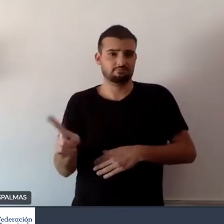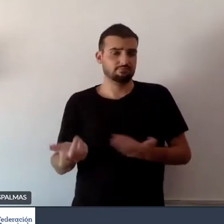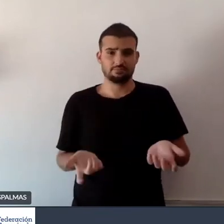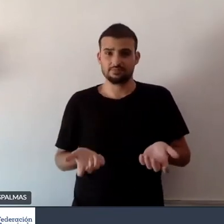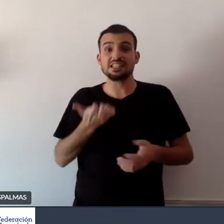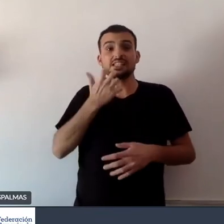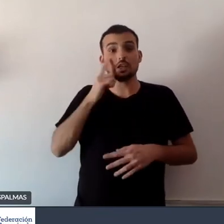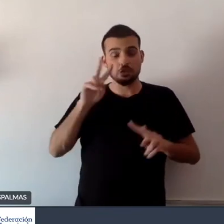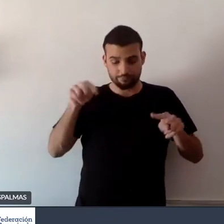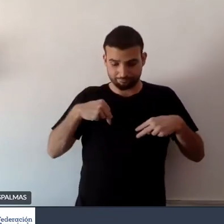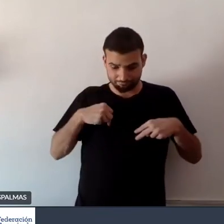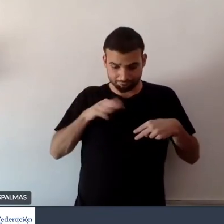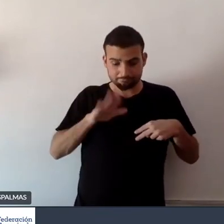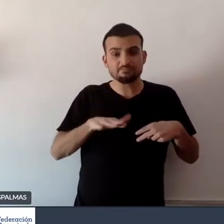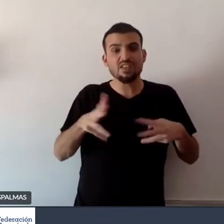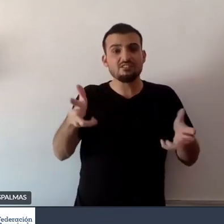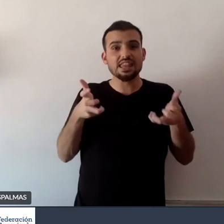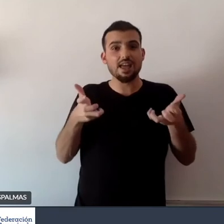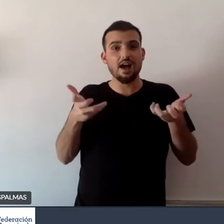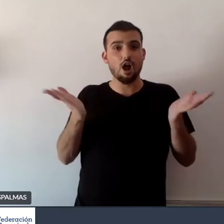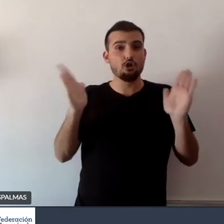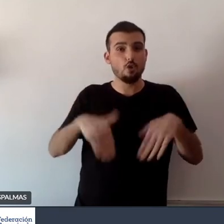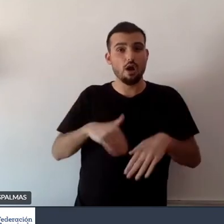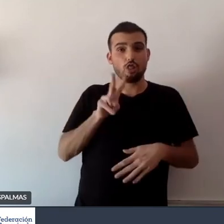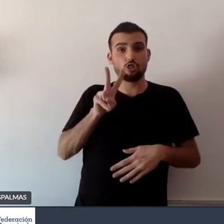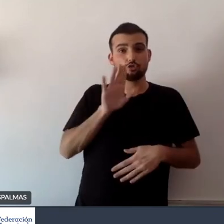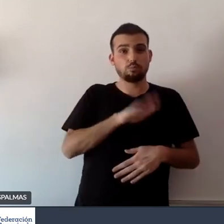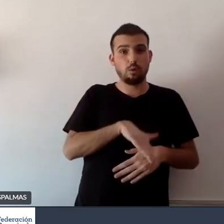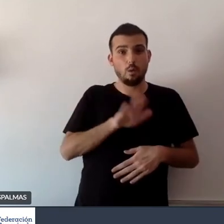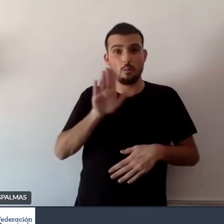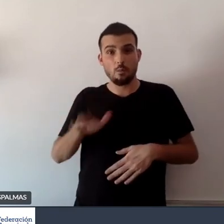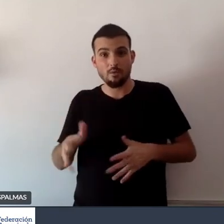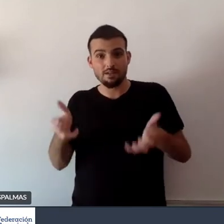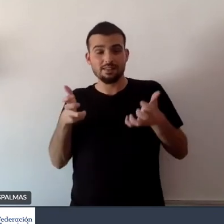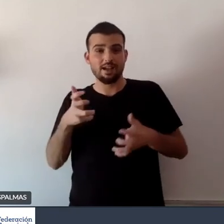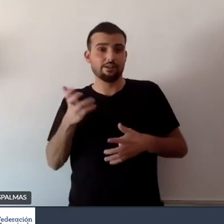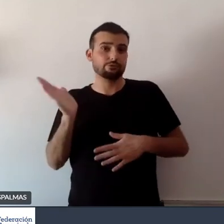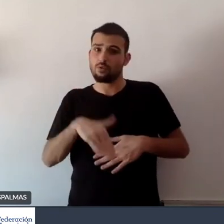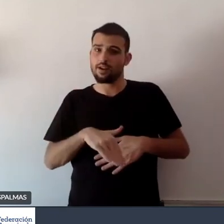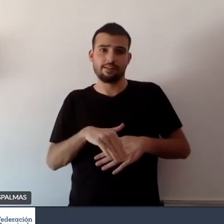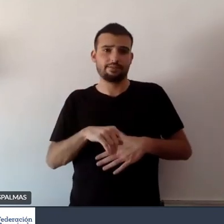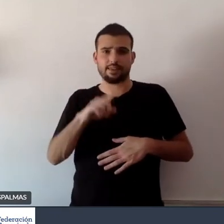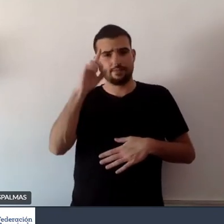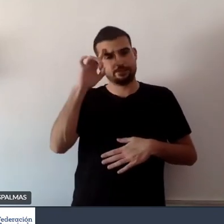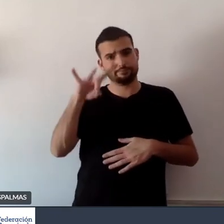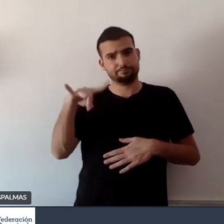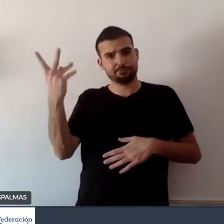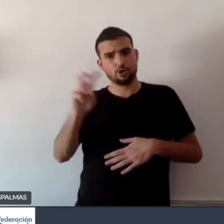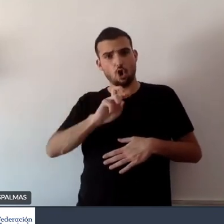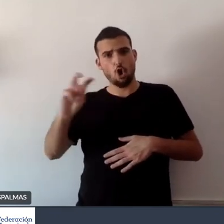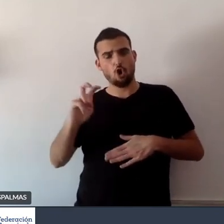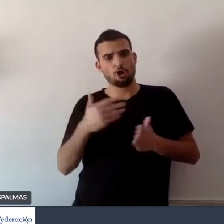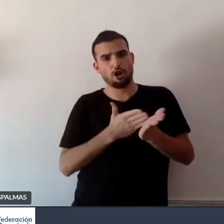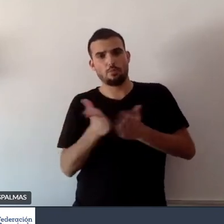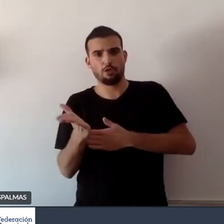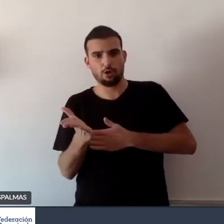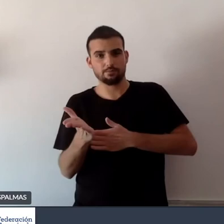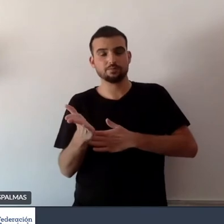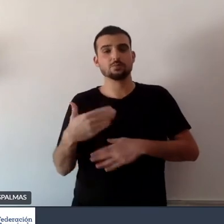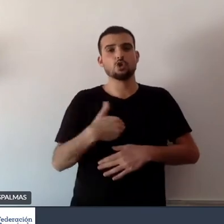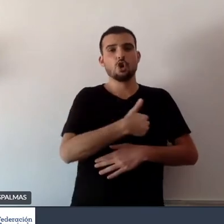no tenemos una ventaja con esos dos botes, es momento de comenzar a buscar otras opciones. ¿Cuáles son los roles en nuestro